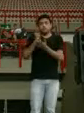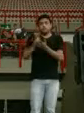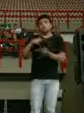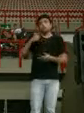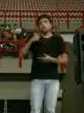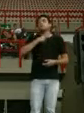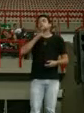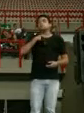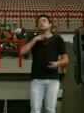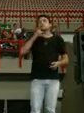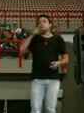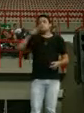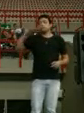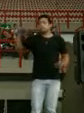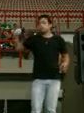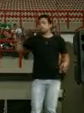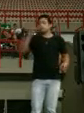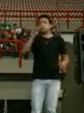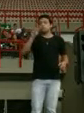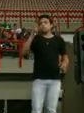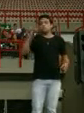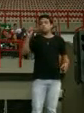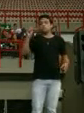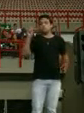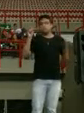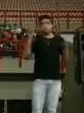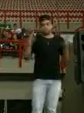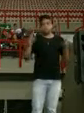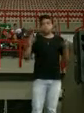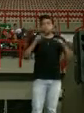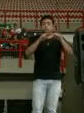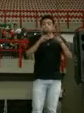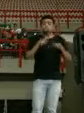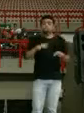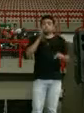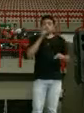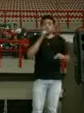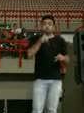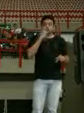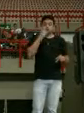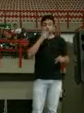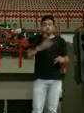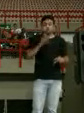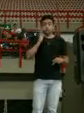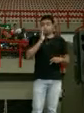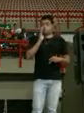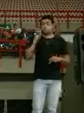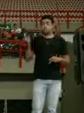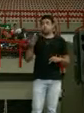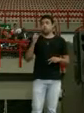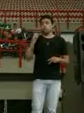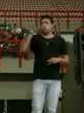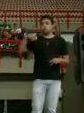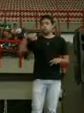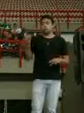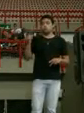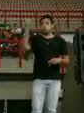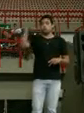vai emitir uma onda que é aguda. Correto? Então, quando a mulher sussurra, o som que sai é um som alto,